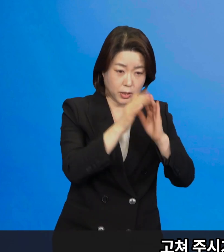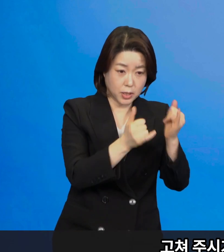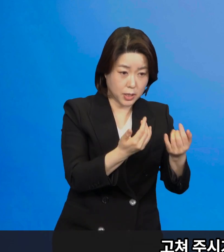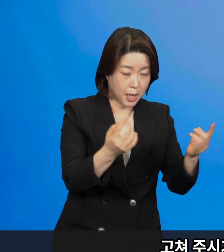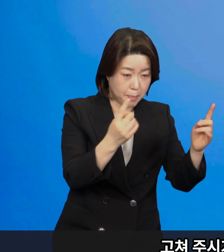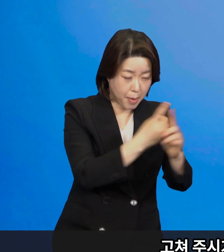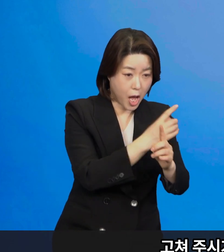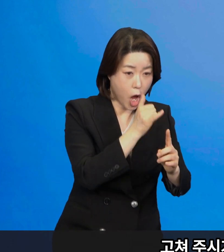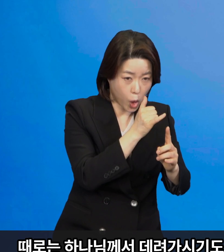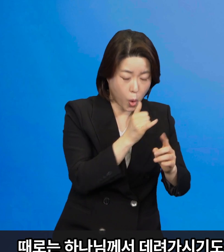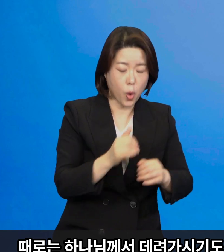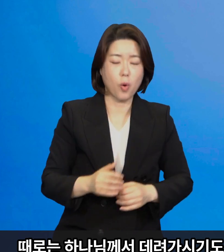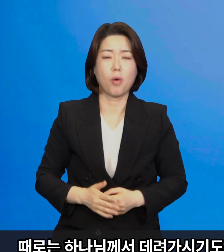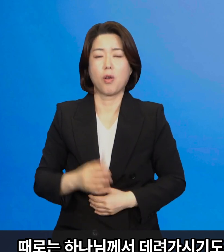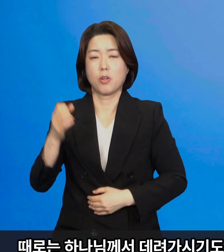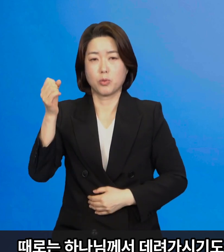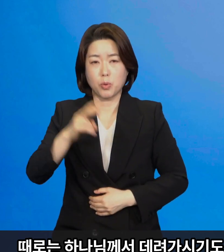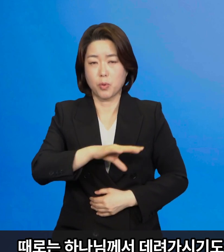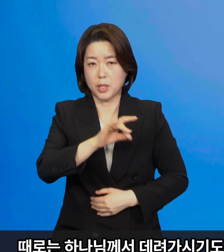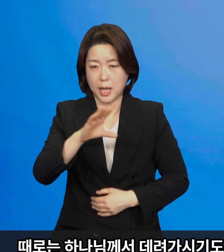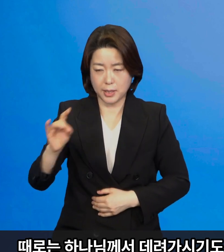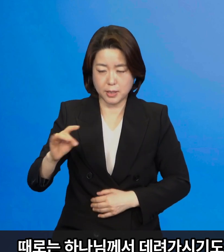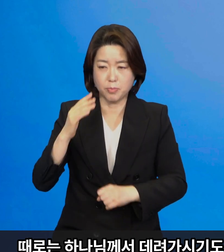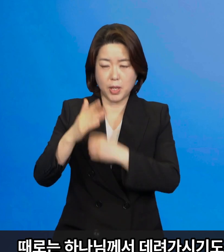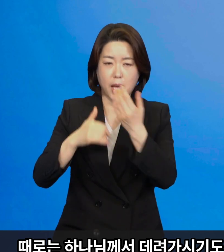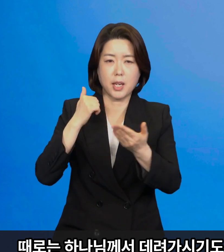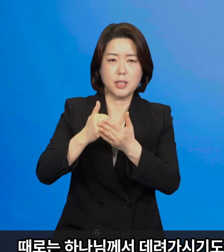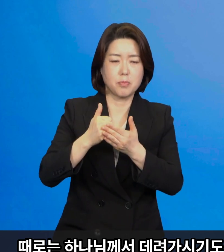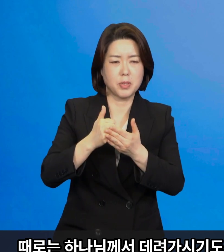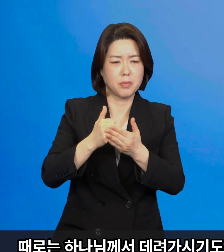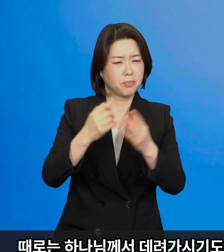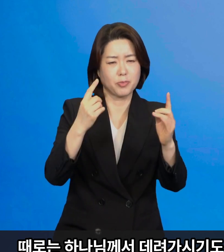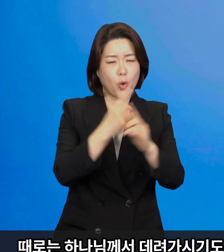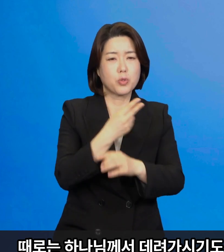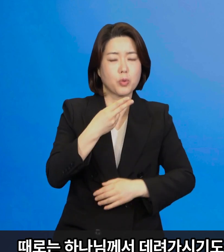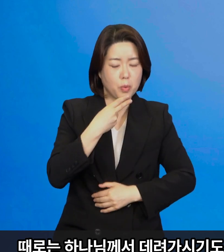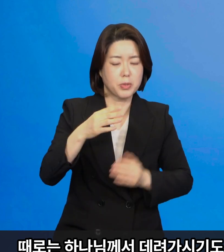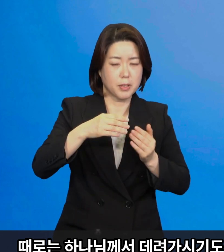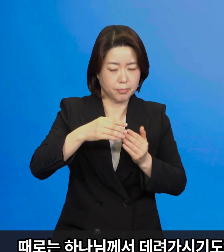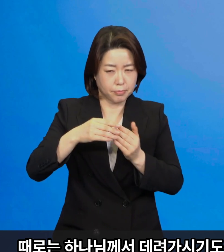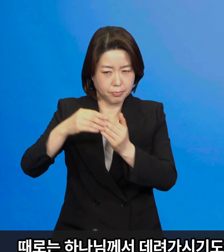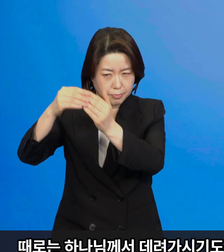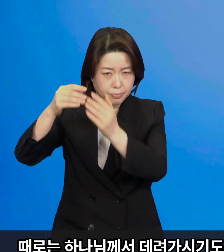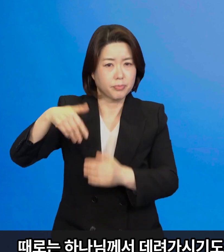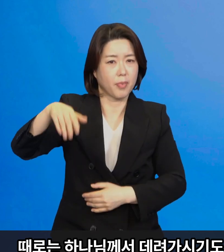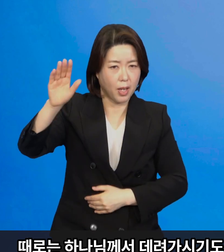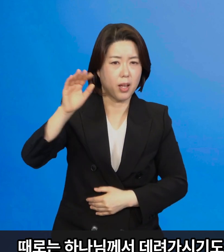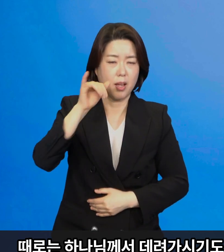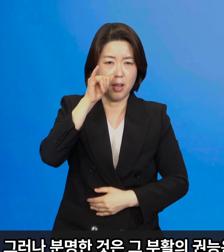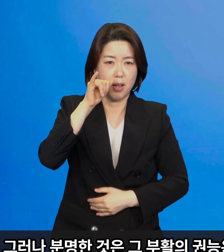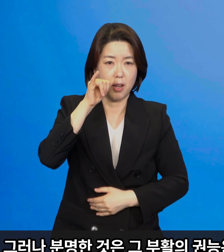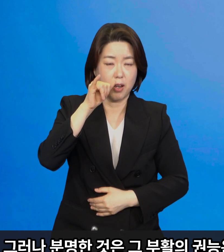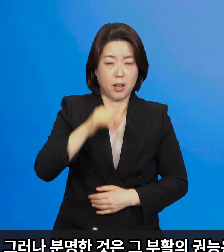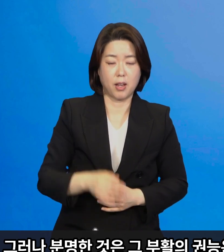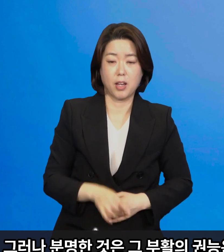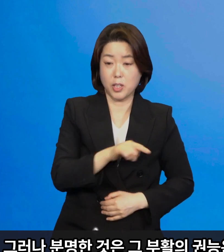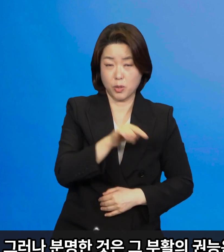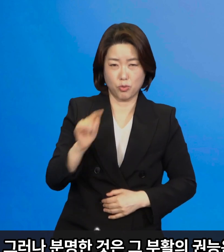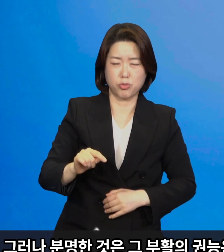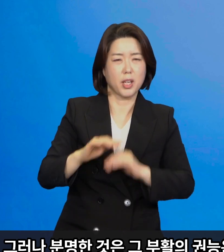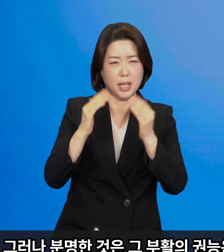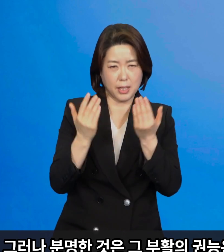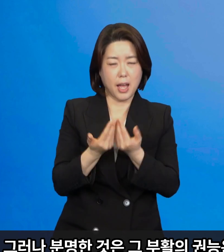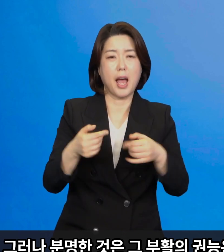하시지만 때로는 하나님께서 데려가시기도 하세요. 공존하기 때문에 그렇습니다. 그러나 분명한